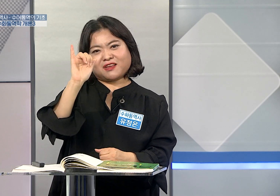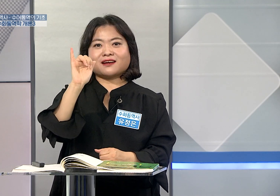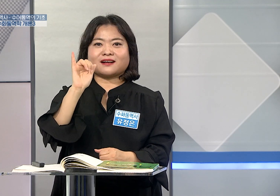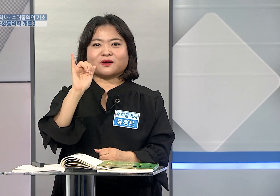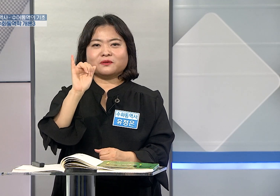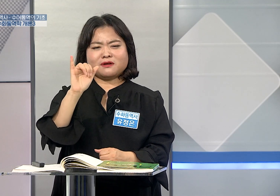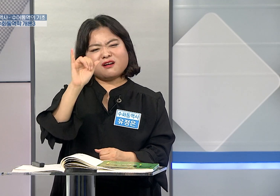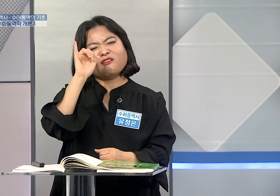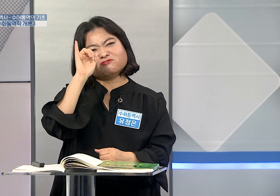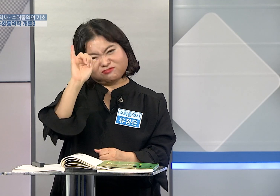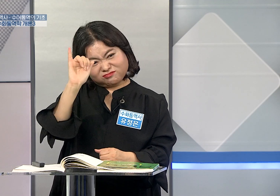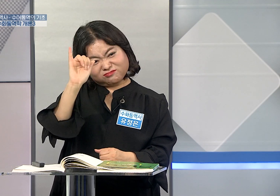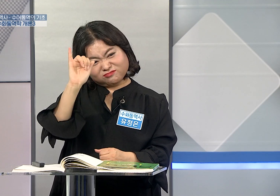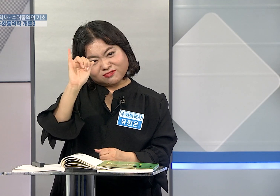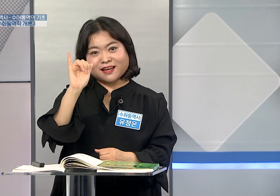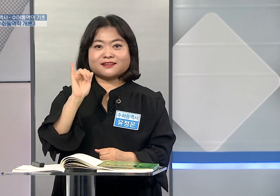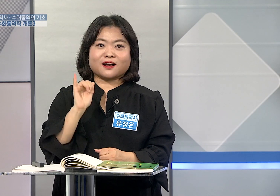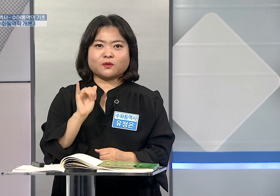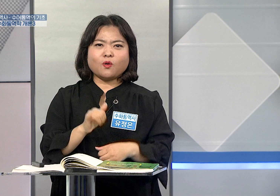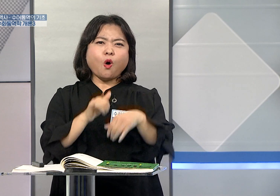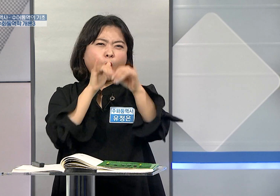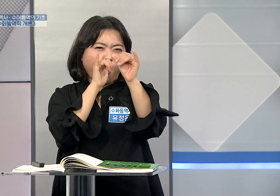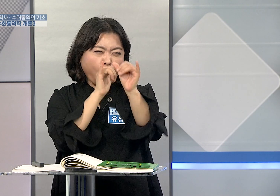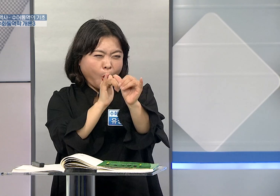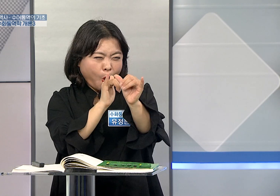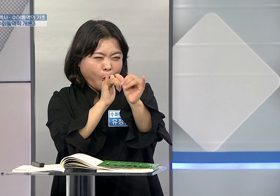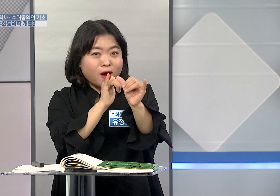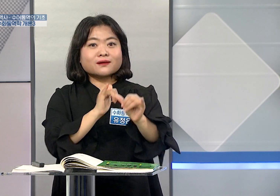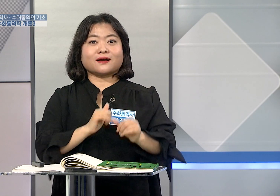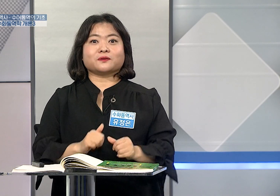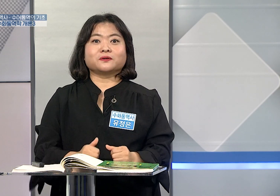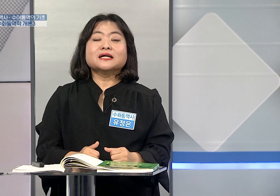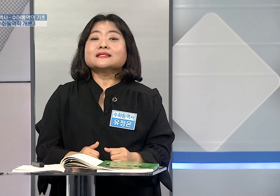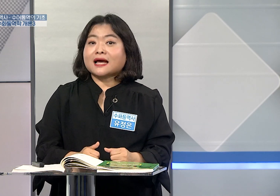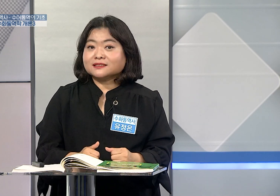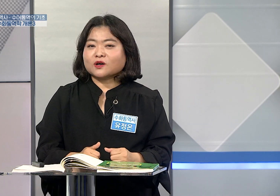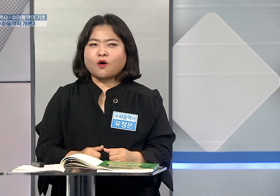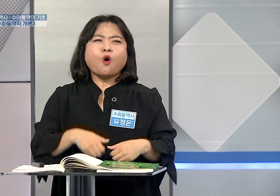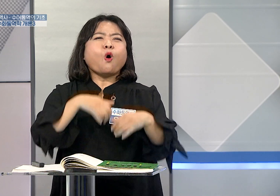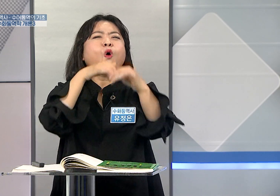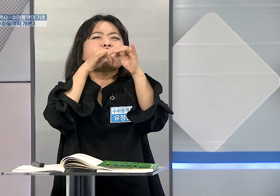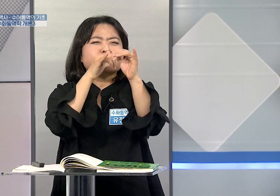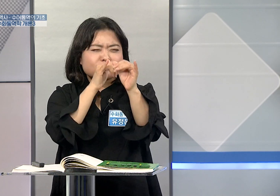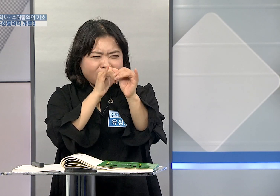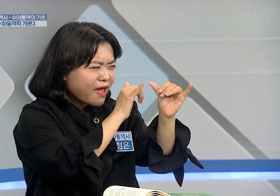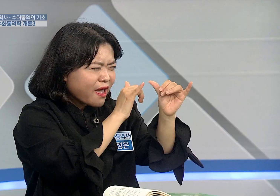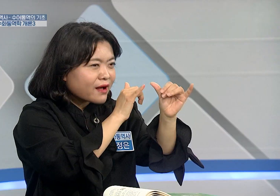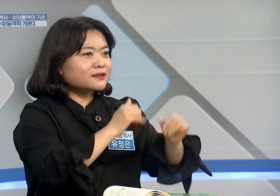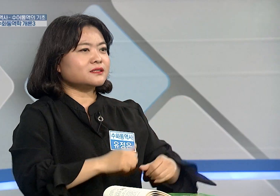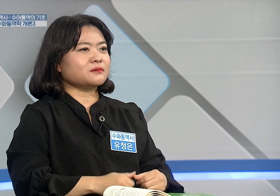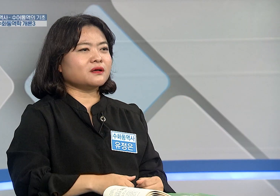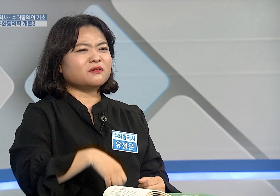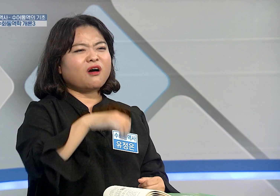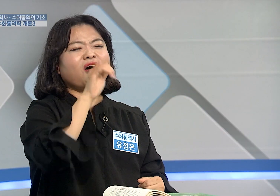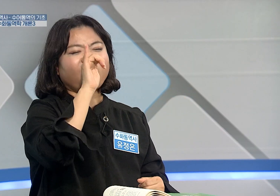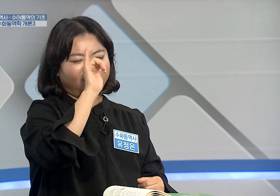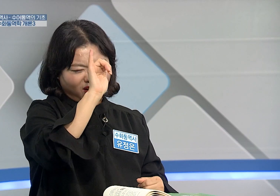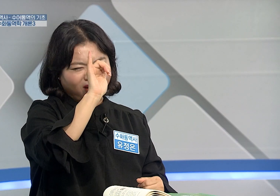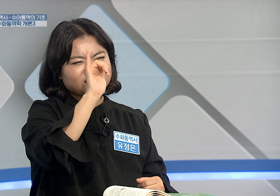하는 거하고 하는 거하고 다르죠. 훌륭해가 되지만 이거 뭐 그래